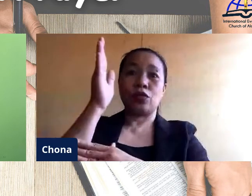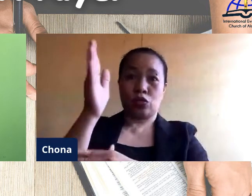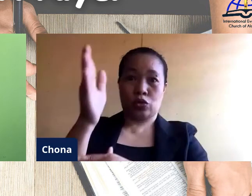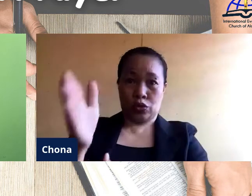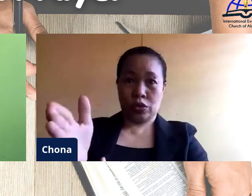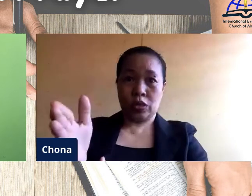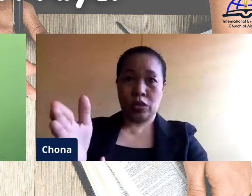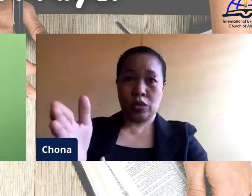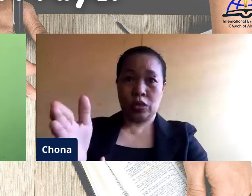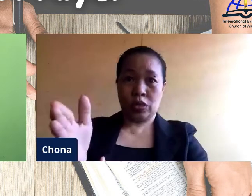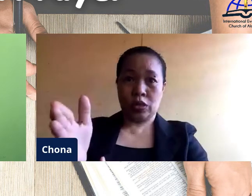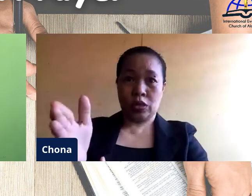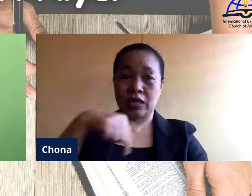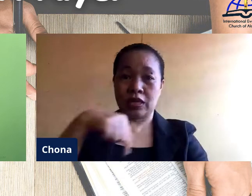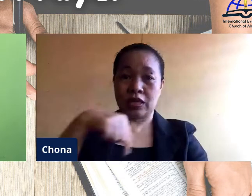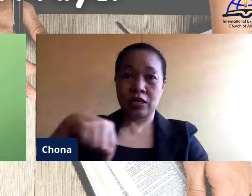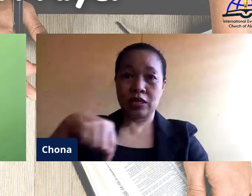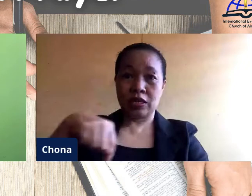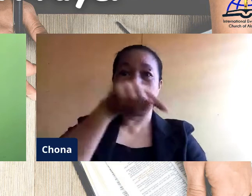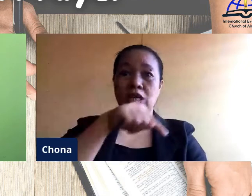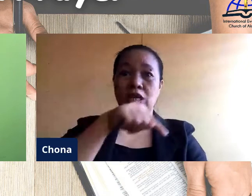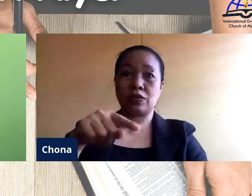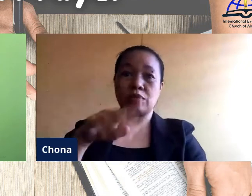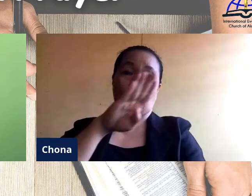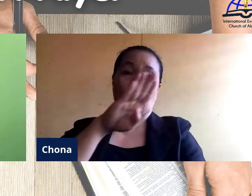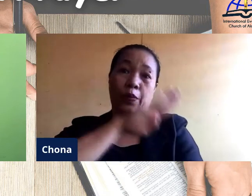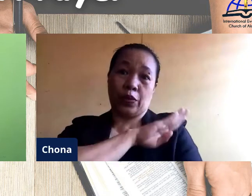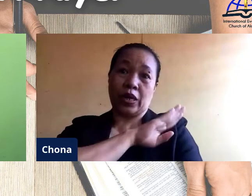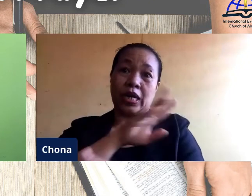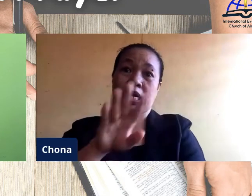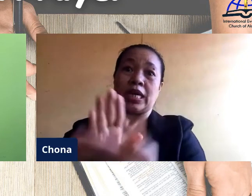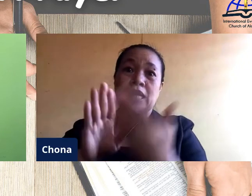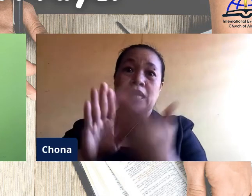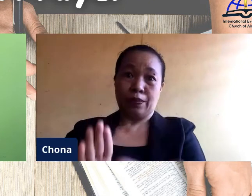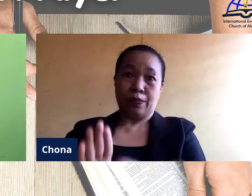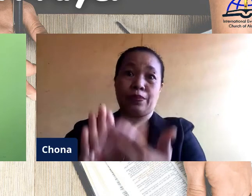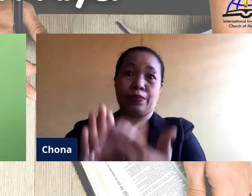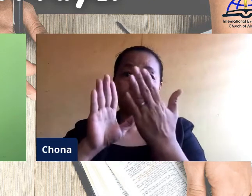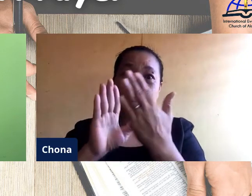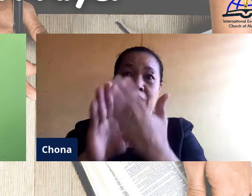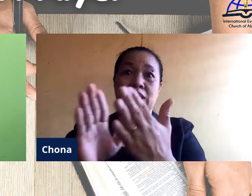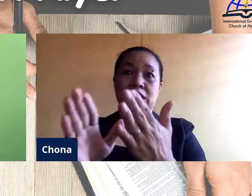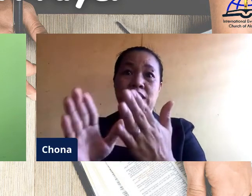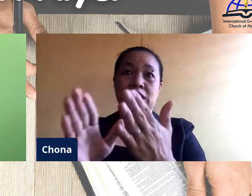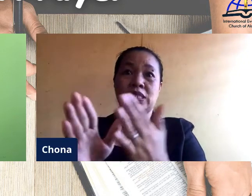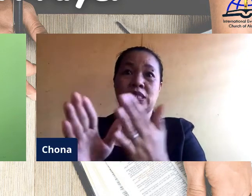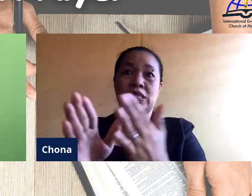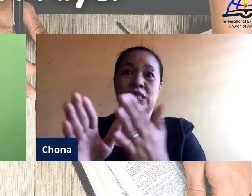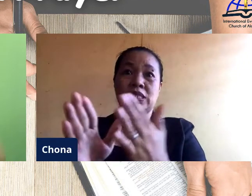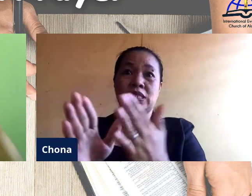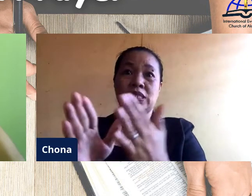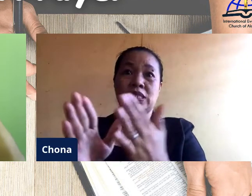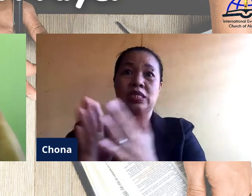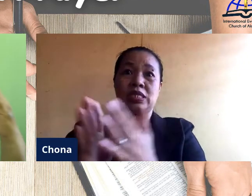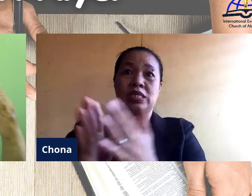to make sure that we do not lose our focus. Mahalaga po na huwag nating